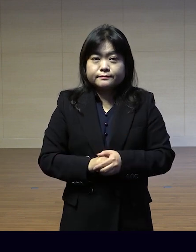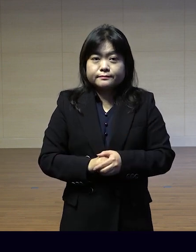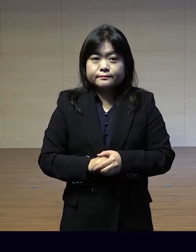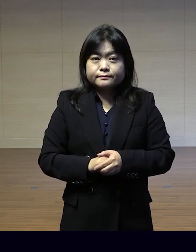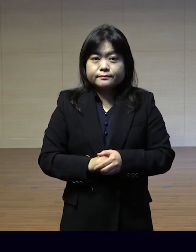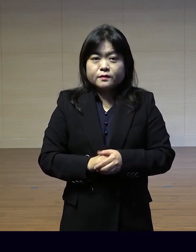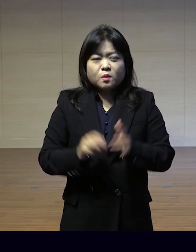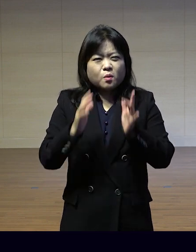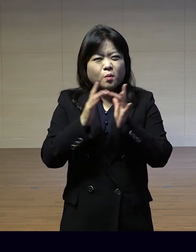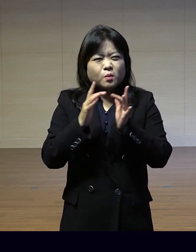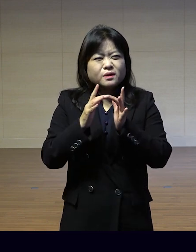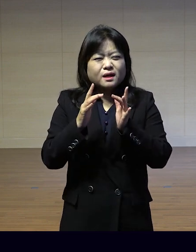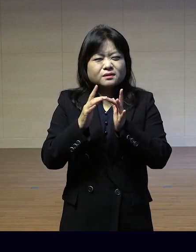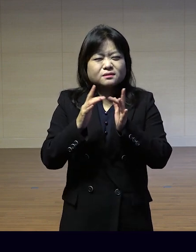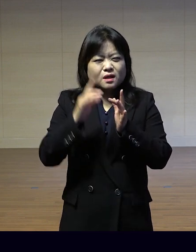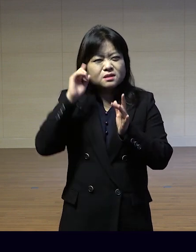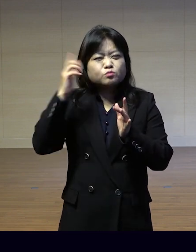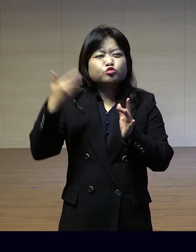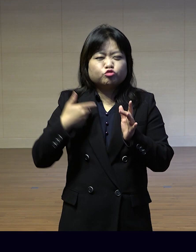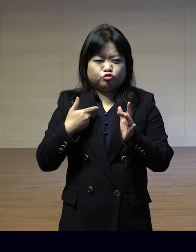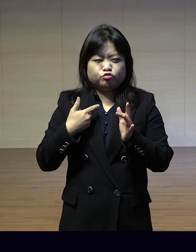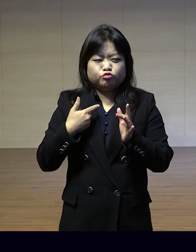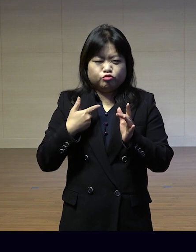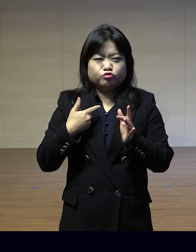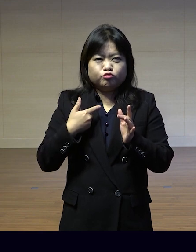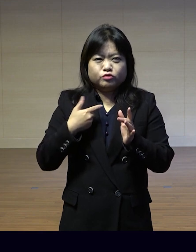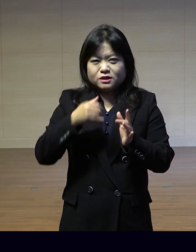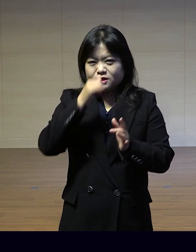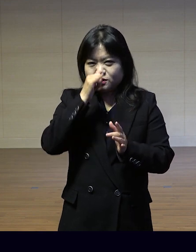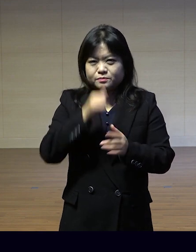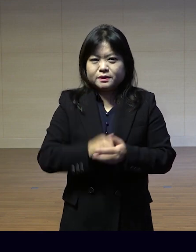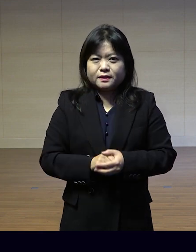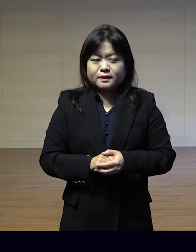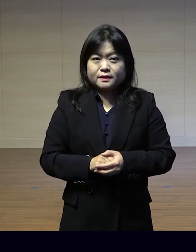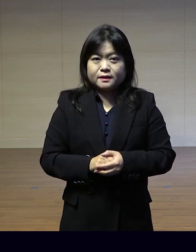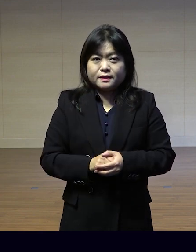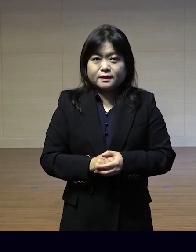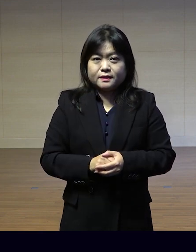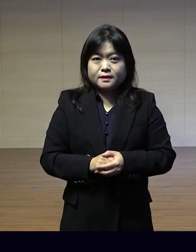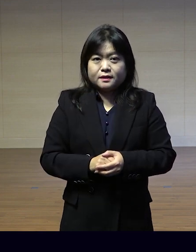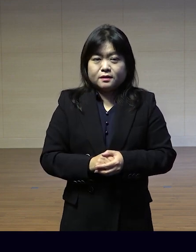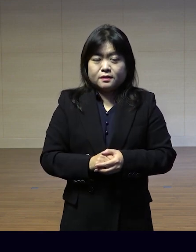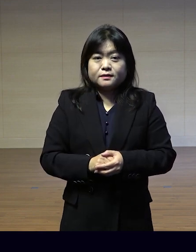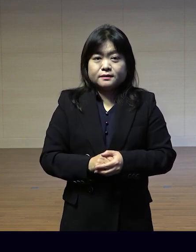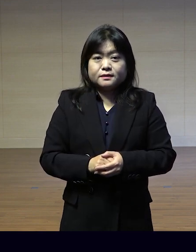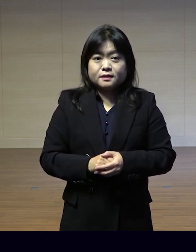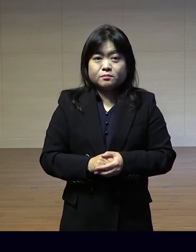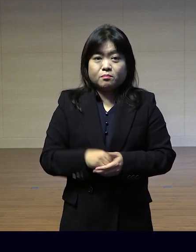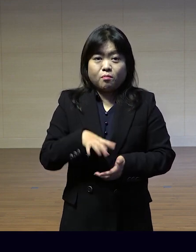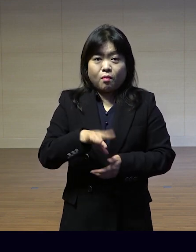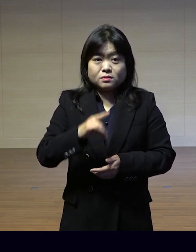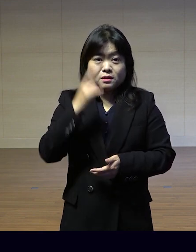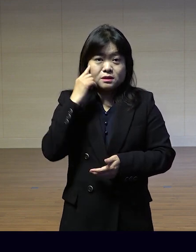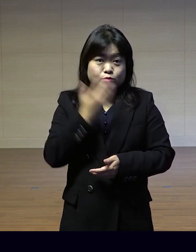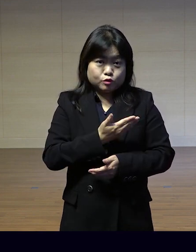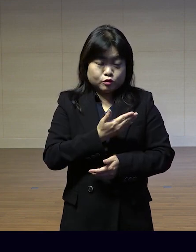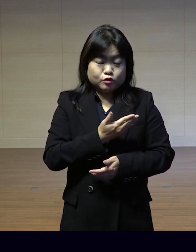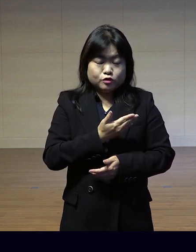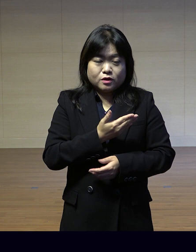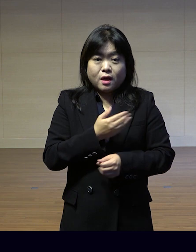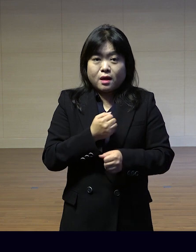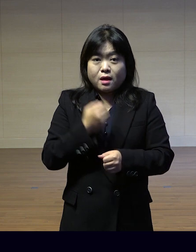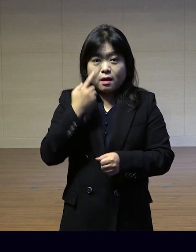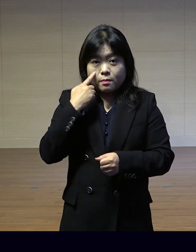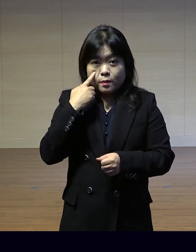아마 온라인으로 온 것 같아요. 이제 문을 연다는 의미에서 이 질문을 먼저